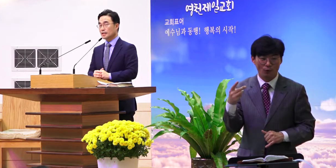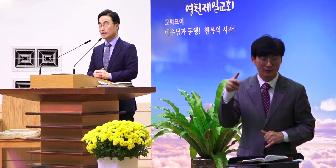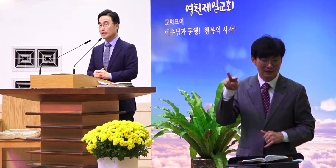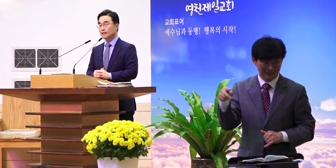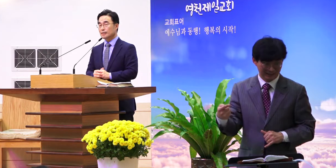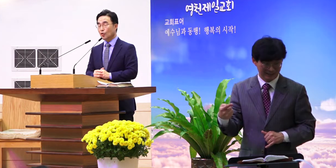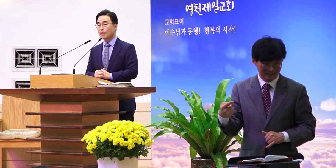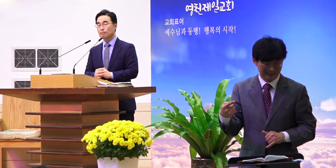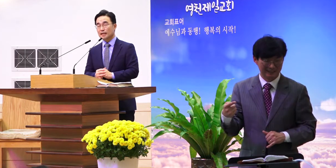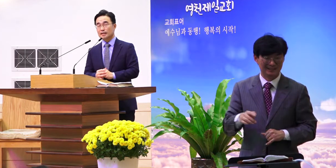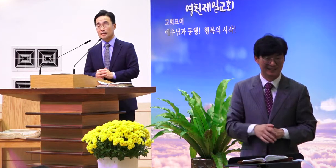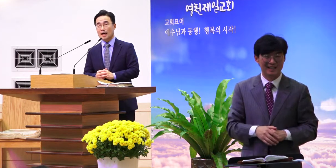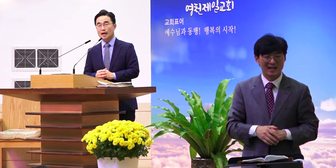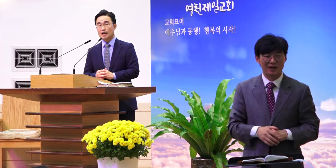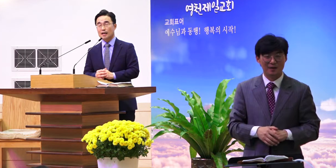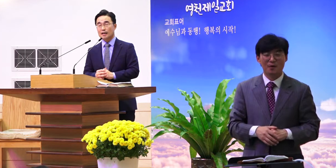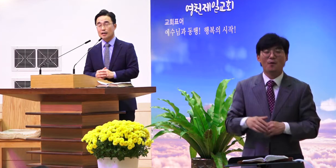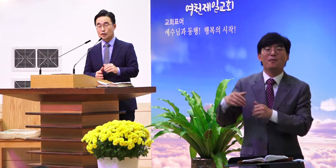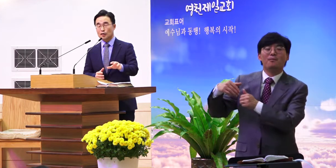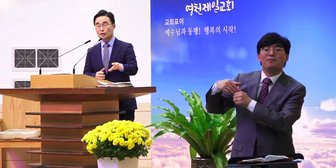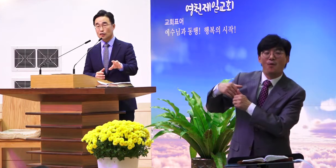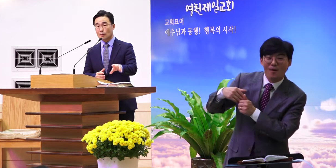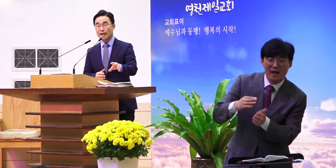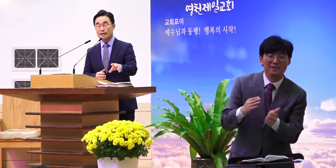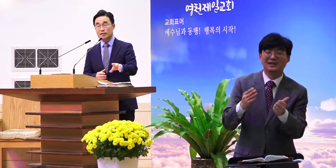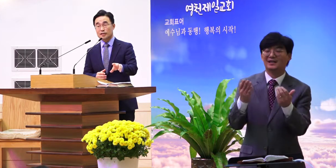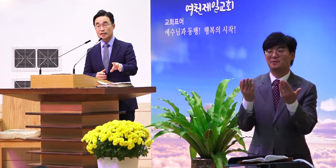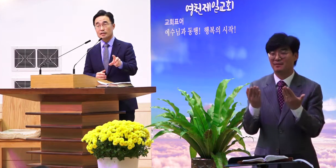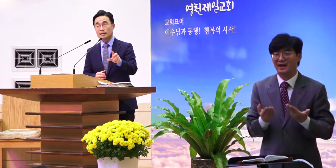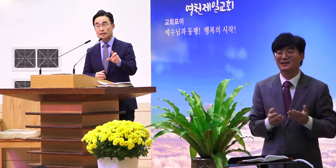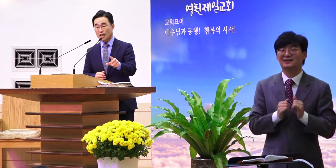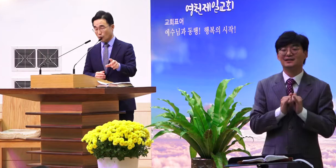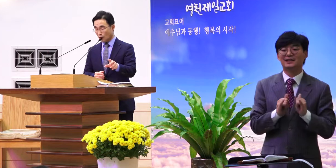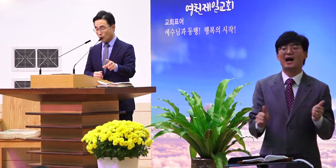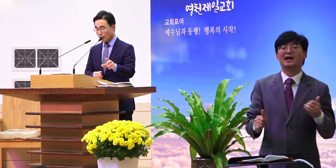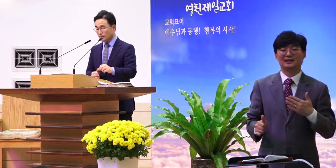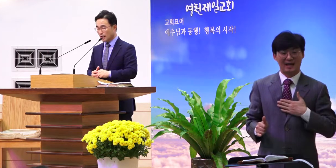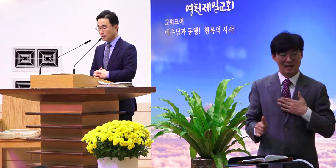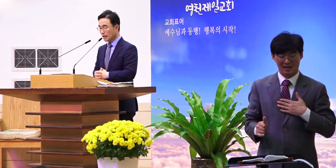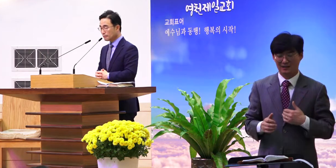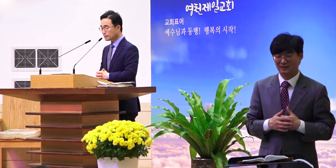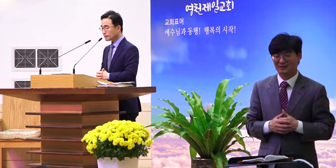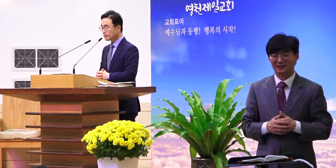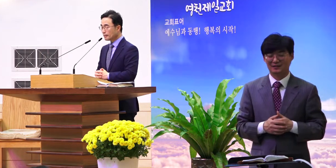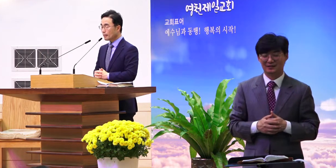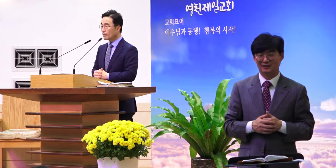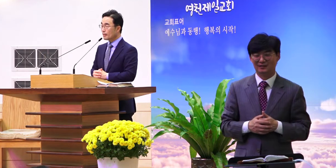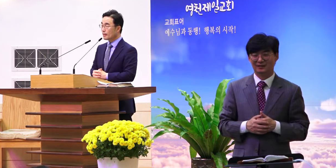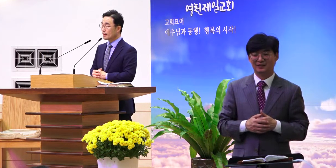아포스톨로스. 보냄받은 자. 그리고 성경 속에 더 많이 쓰여져 있는 사도라는 말입니다.